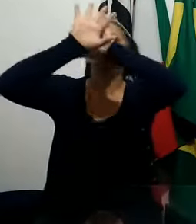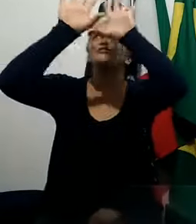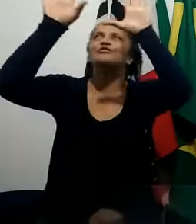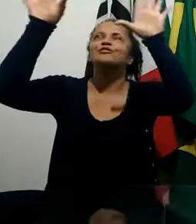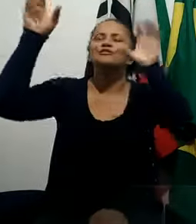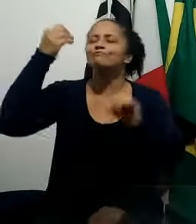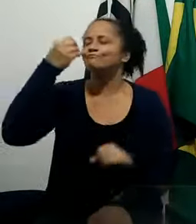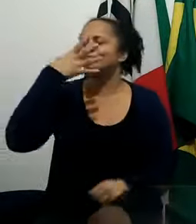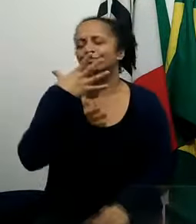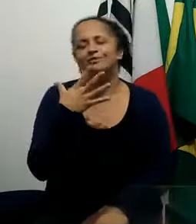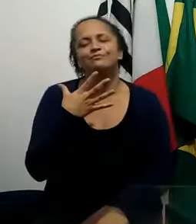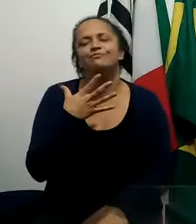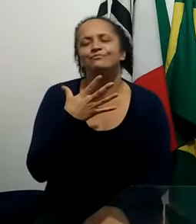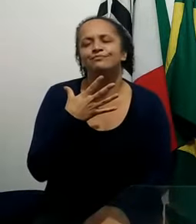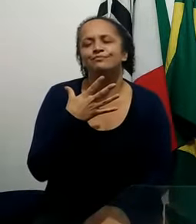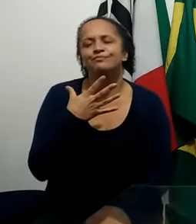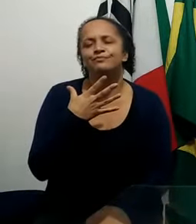Pai bendito.